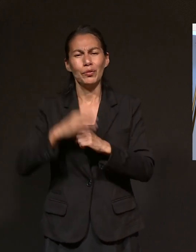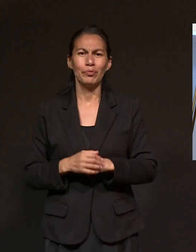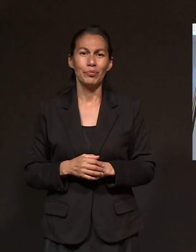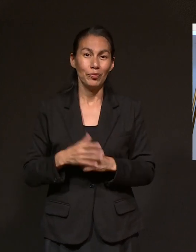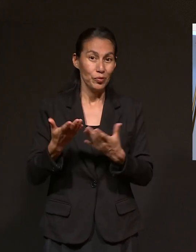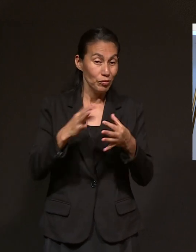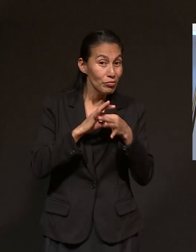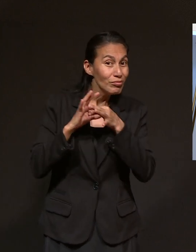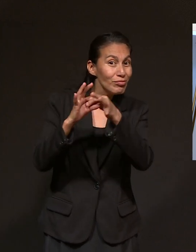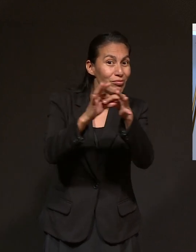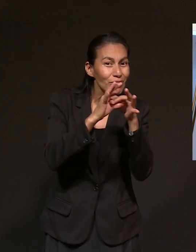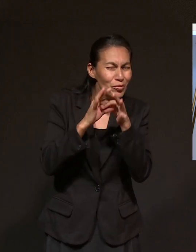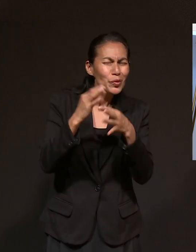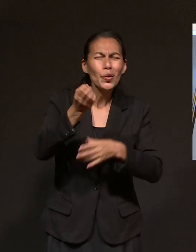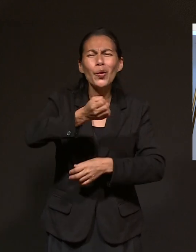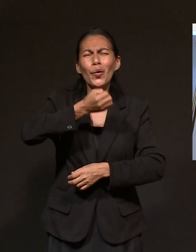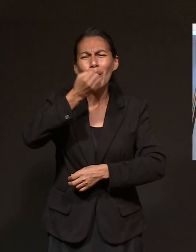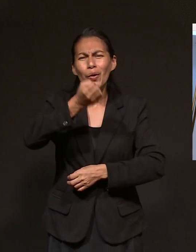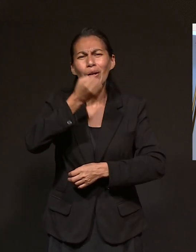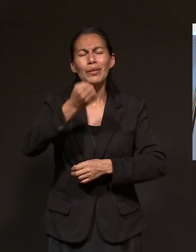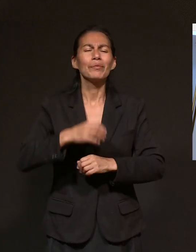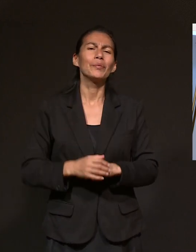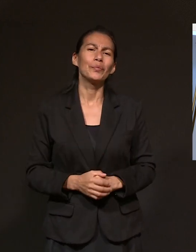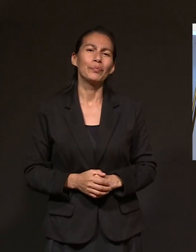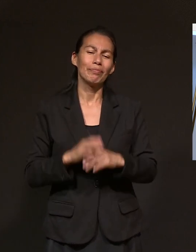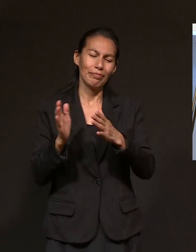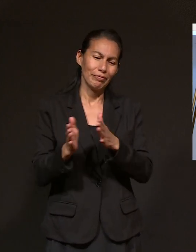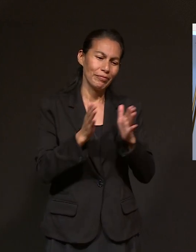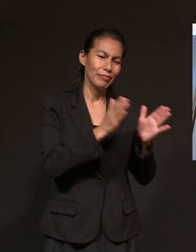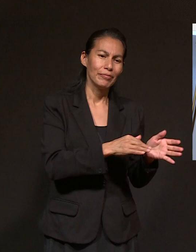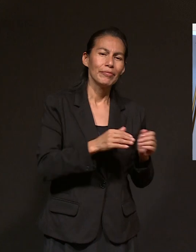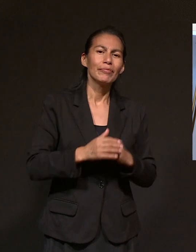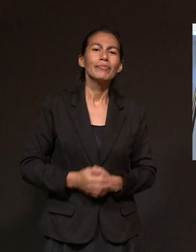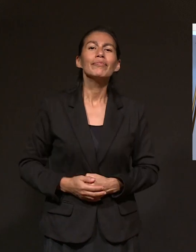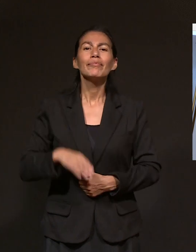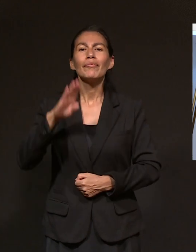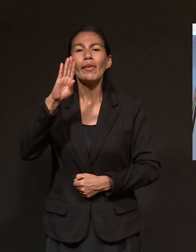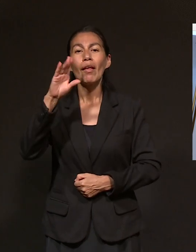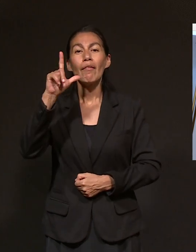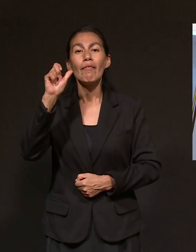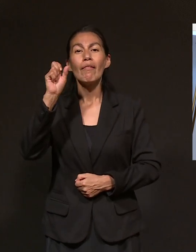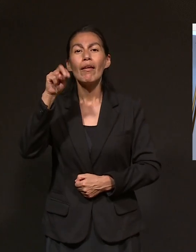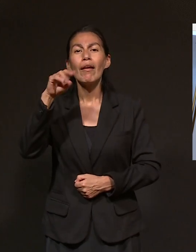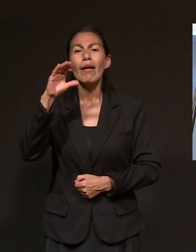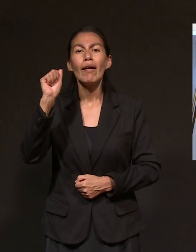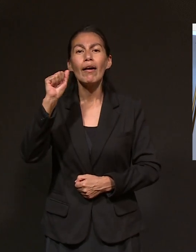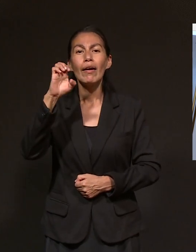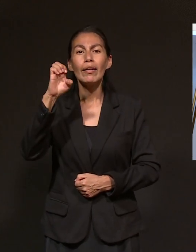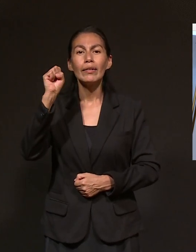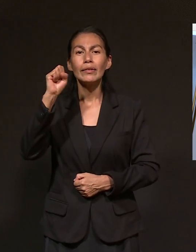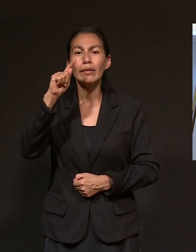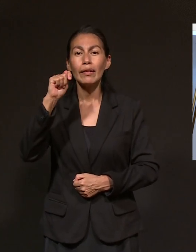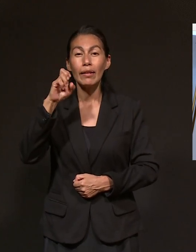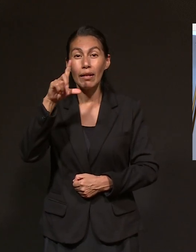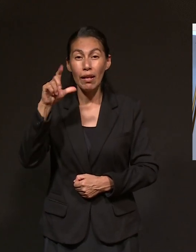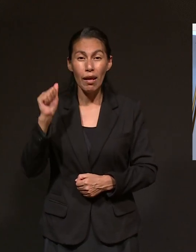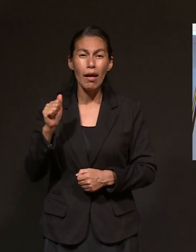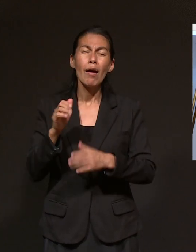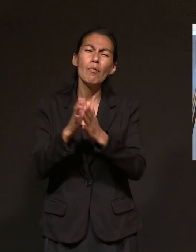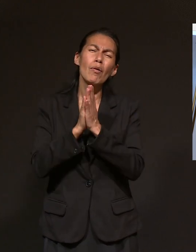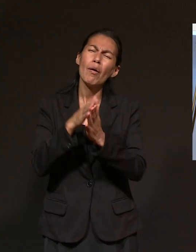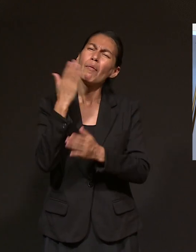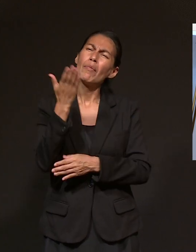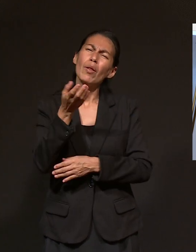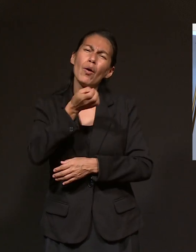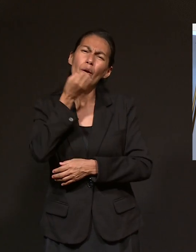la ayuda de Dios Vamos a unirnos a ti en oración Y de Elisa Muy bien Blanca Estela Torres Buenas